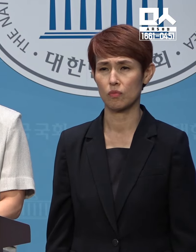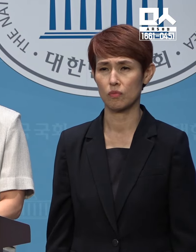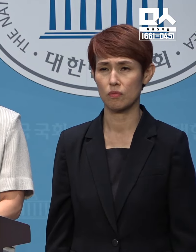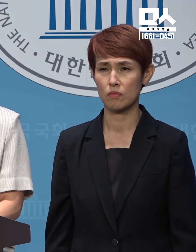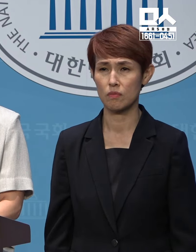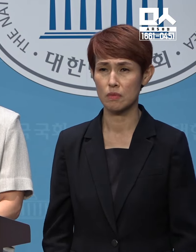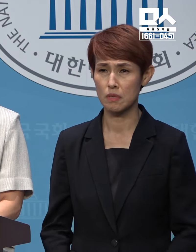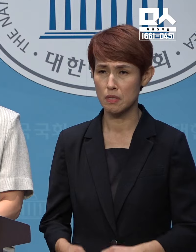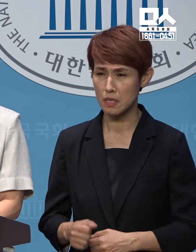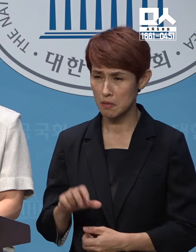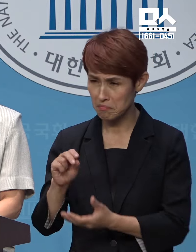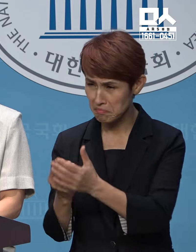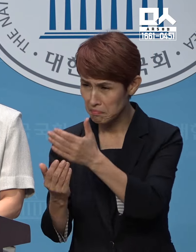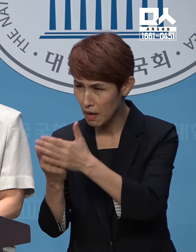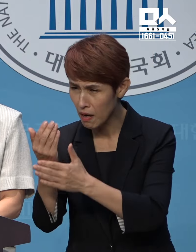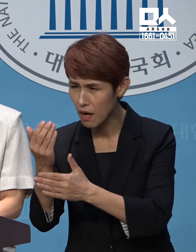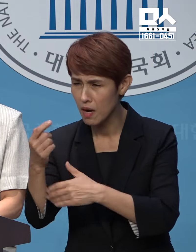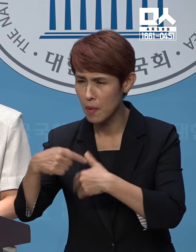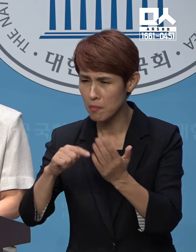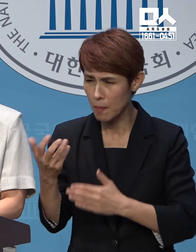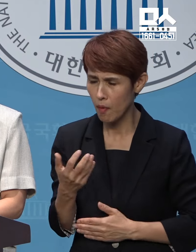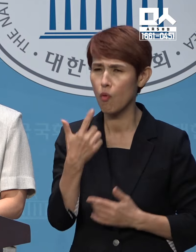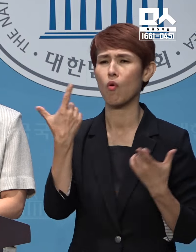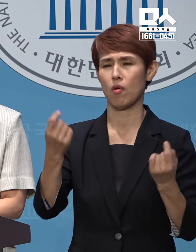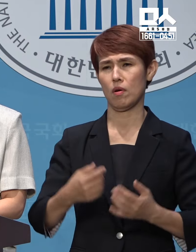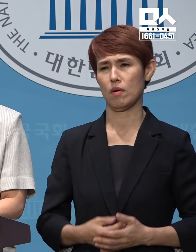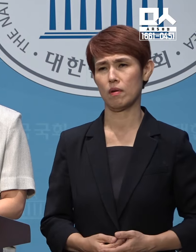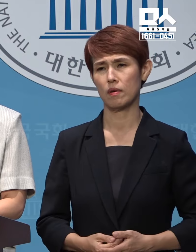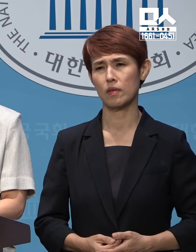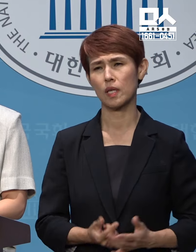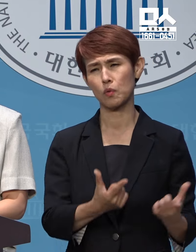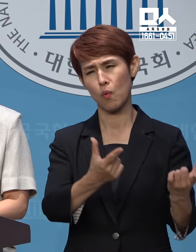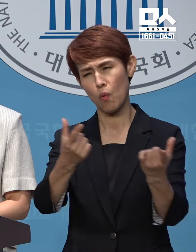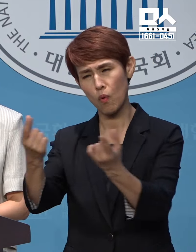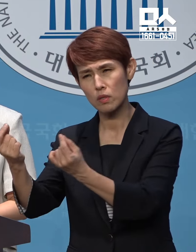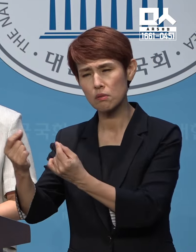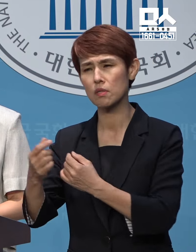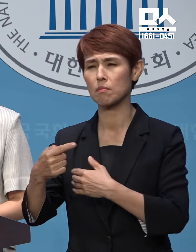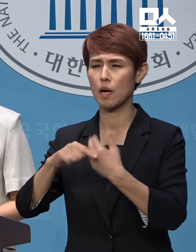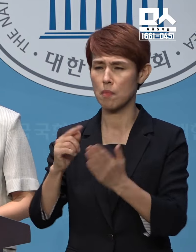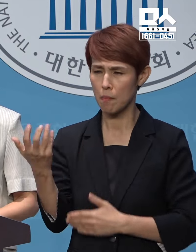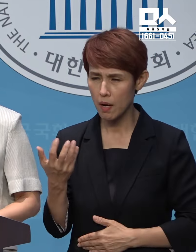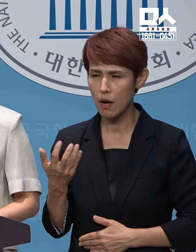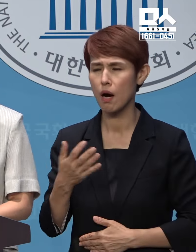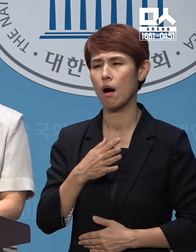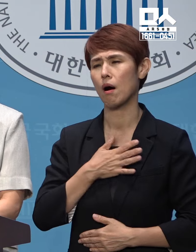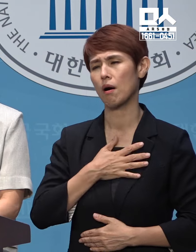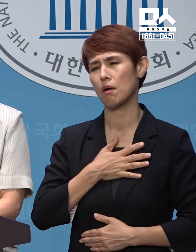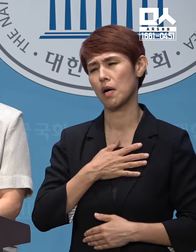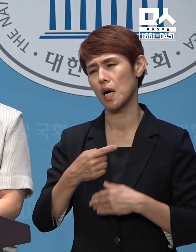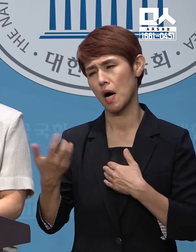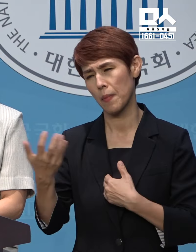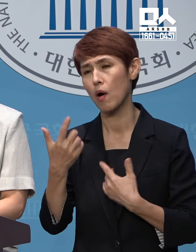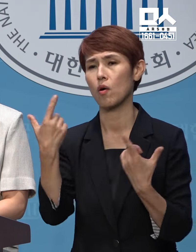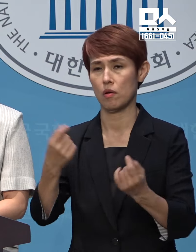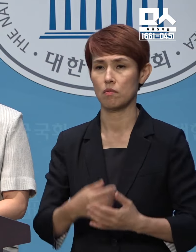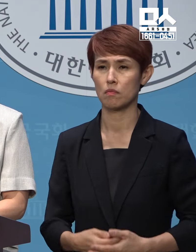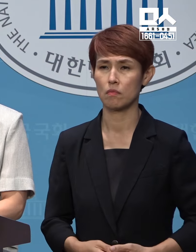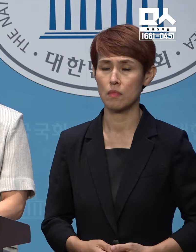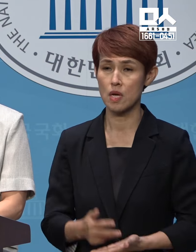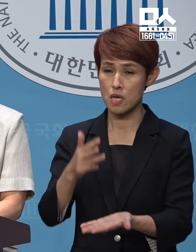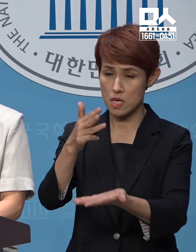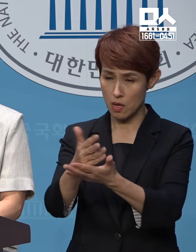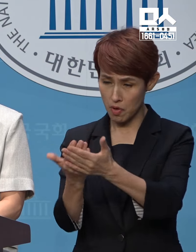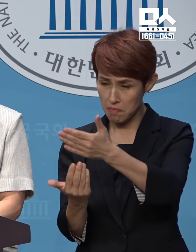함께 아파합니다. 누구나 보편적으로 가지고 있는 공감 능력 때문일 겁니다. 12구 이태원